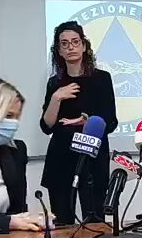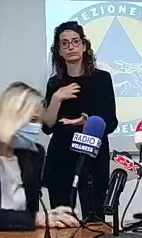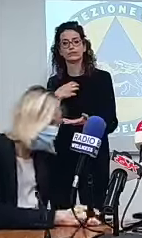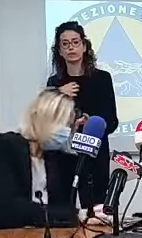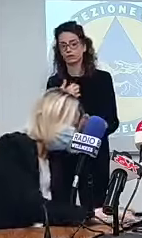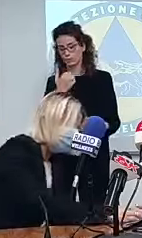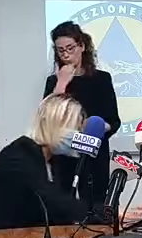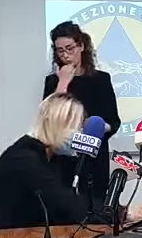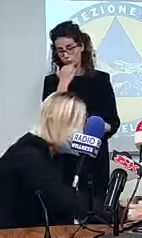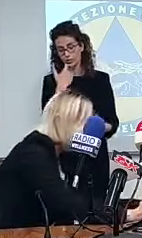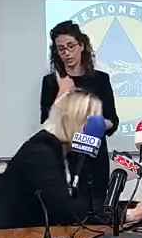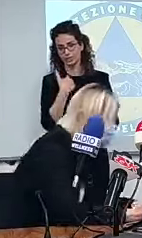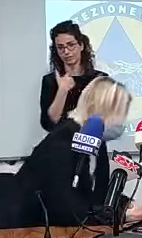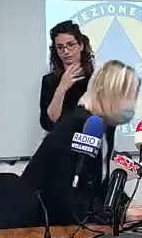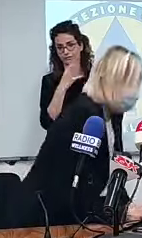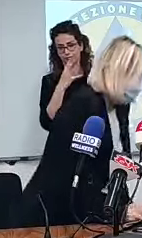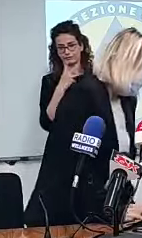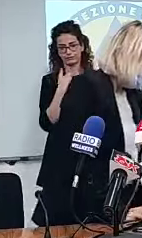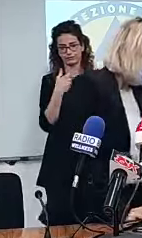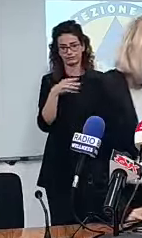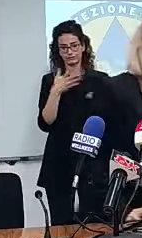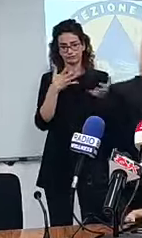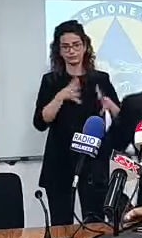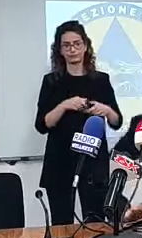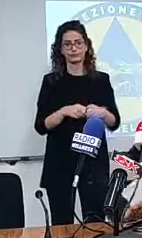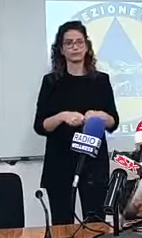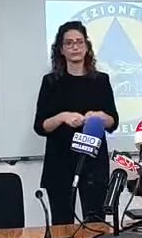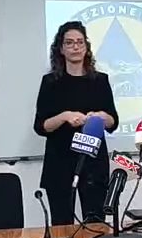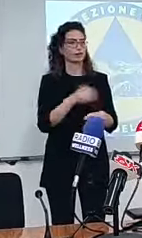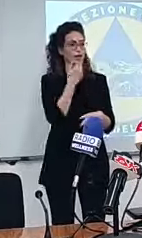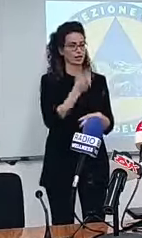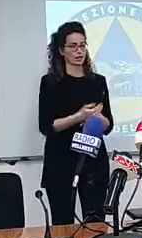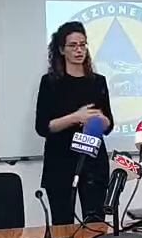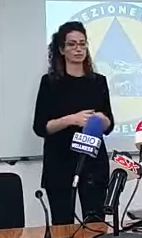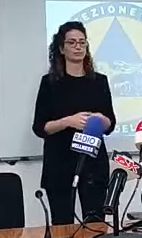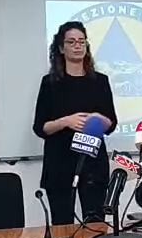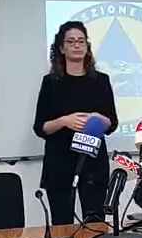Assessore, scusa, pensavo avessi terminato anche tu. Prego.